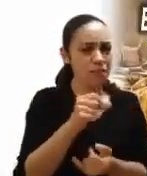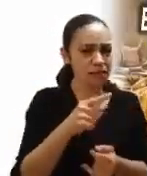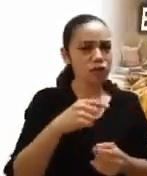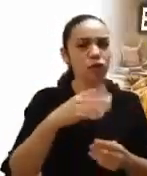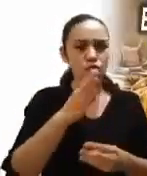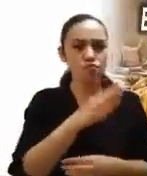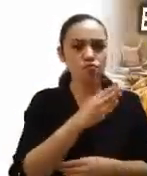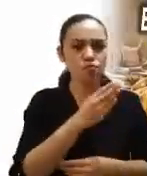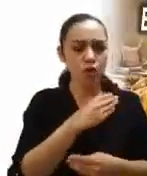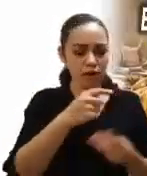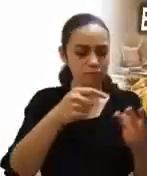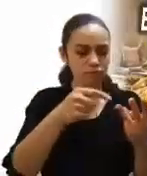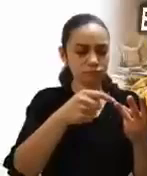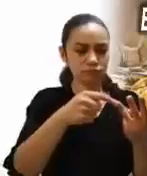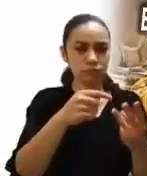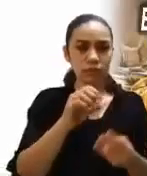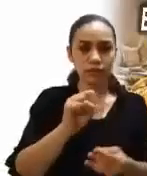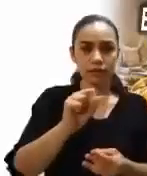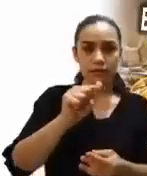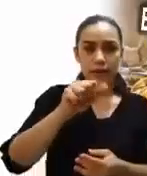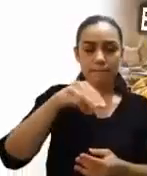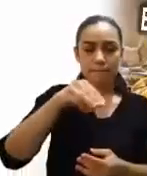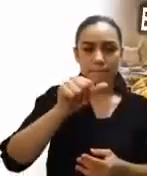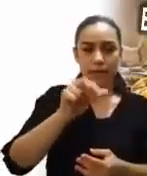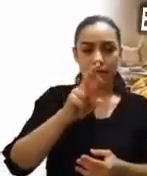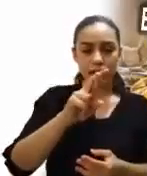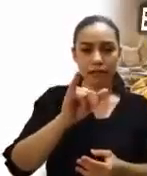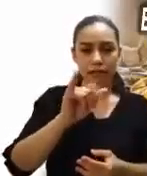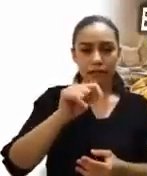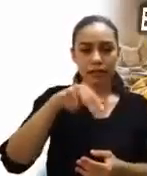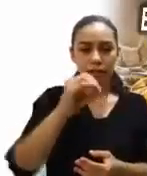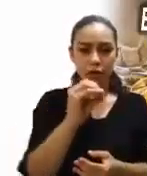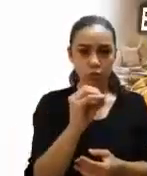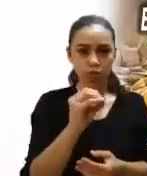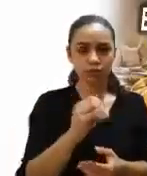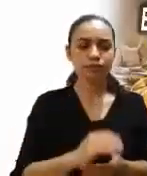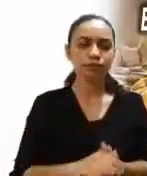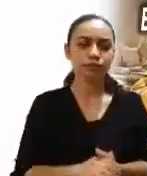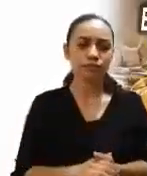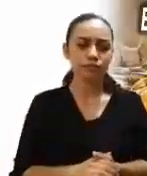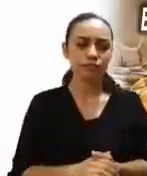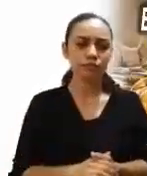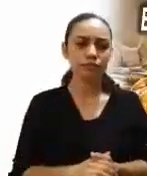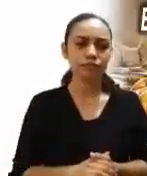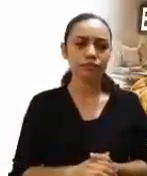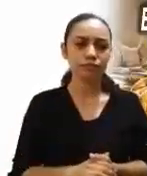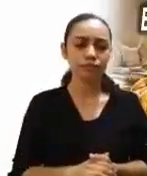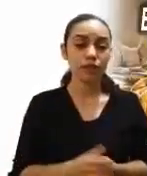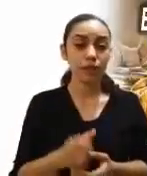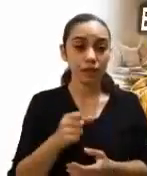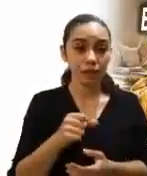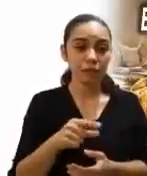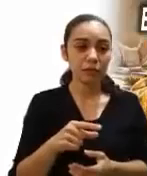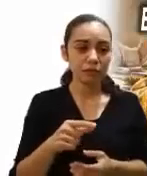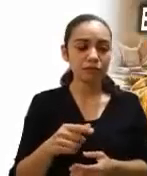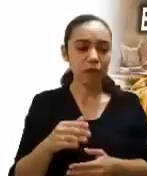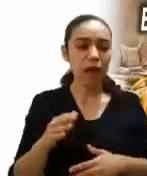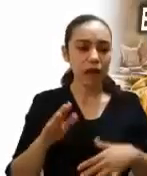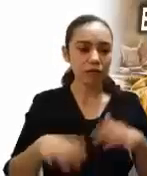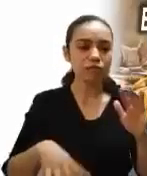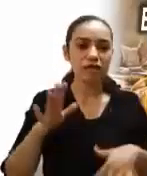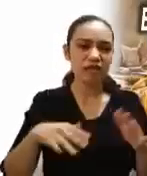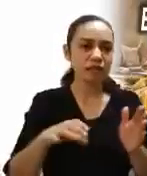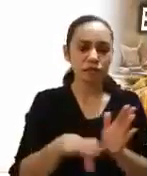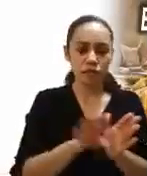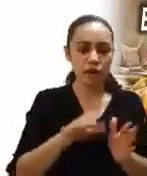del mal que nos dejan tirados a la orilla del camino, y ahí está Cristo para rescatarnos y darnos